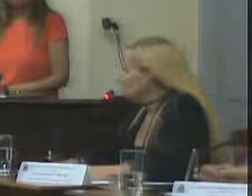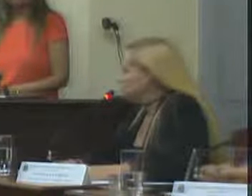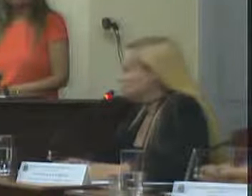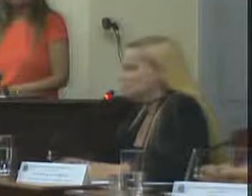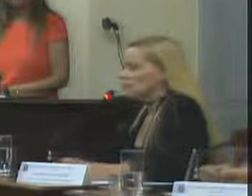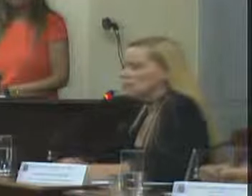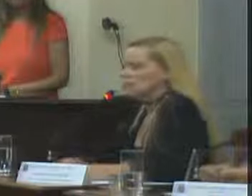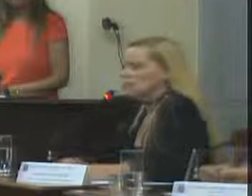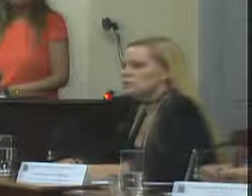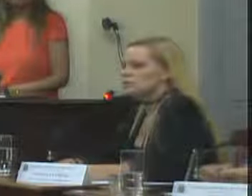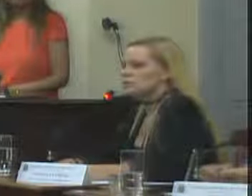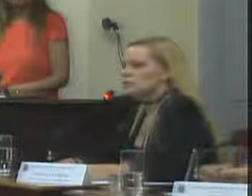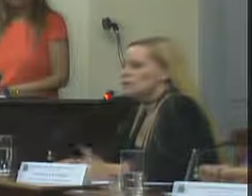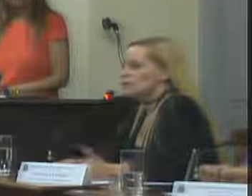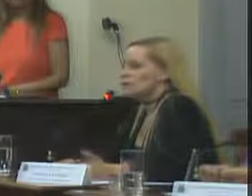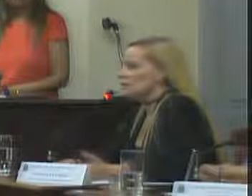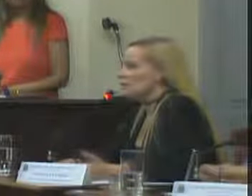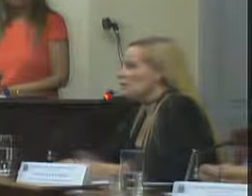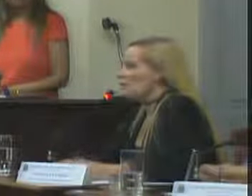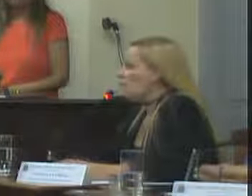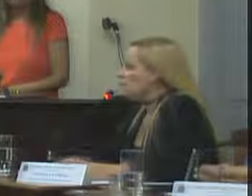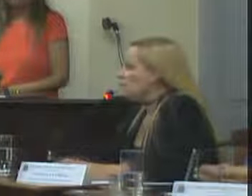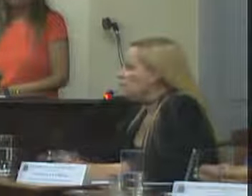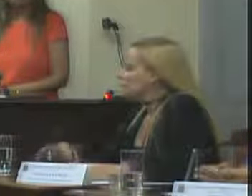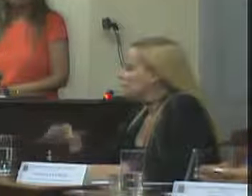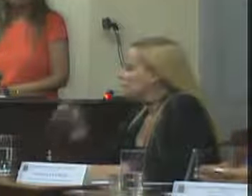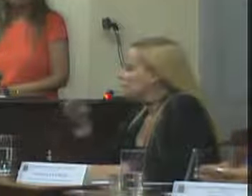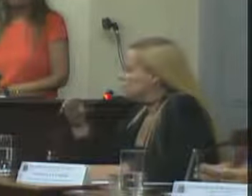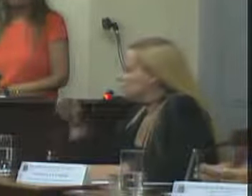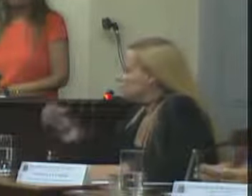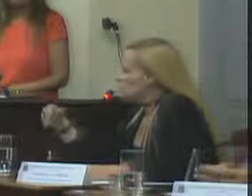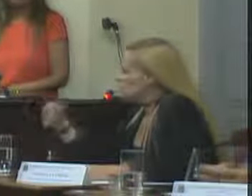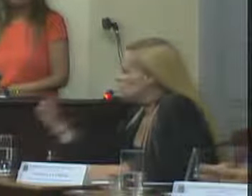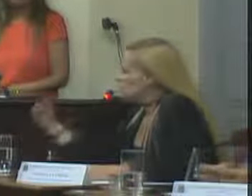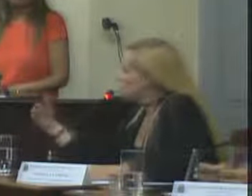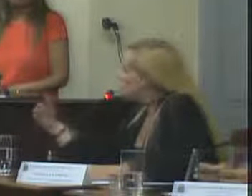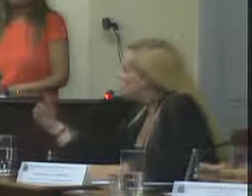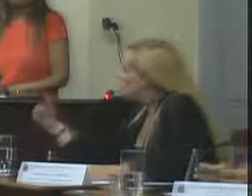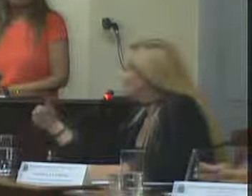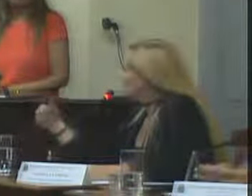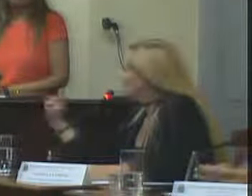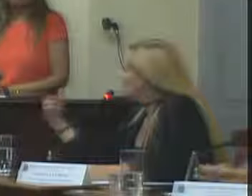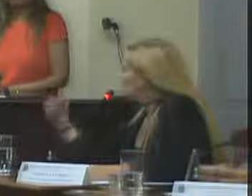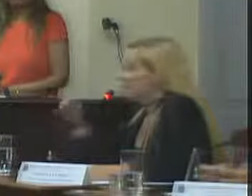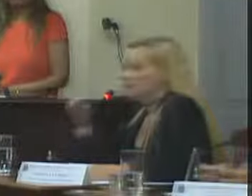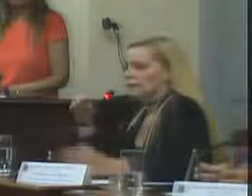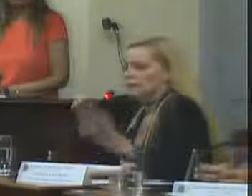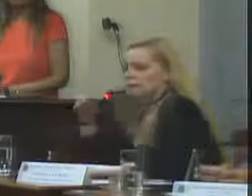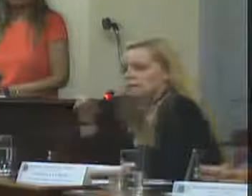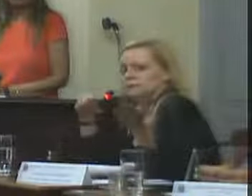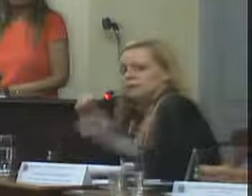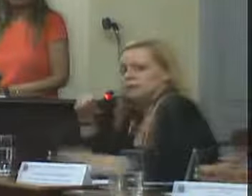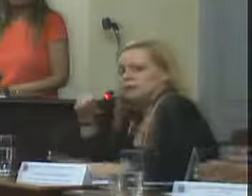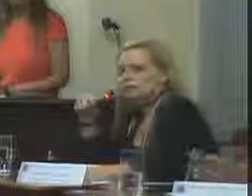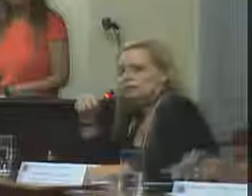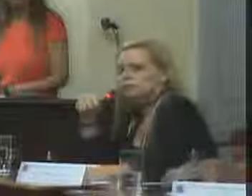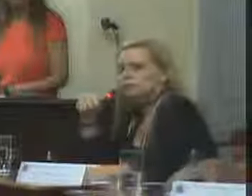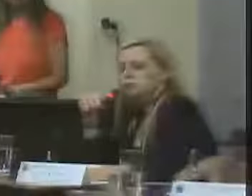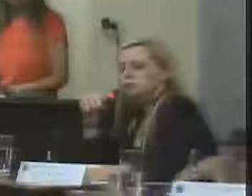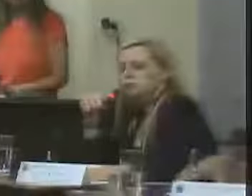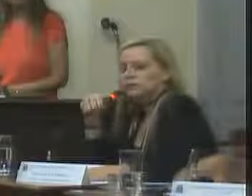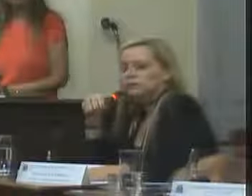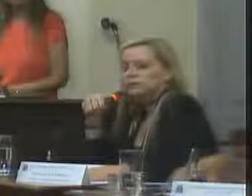porquê que nós convocamos aqui. Na verdade, assim, eu até achei que seria a secretária